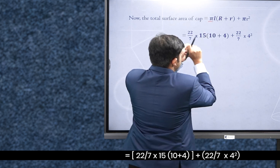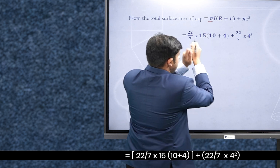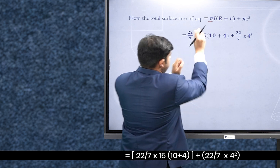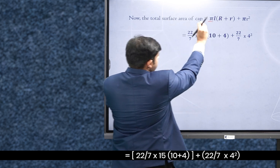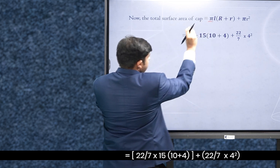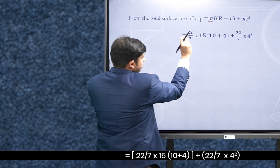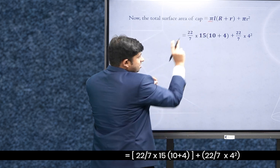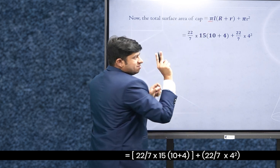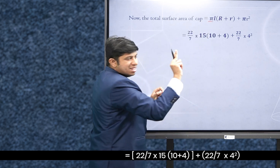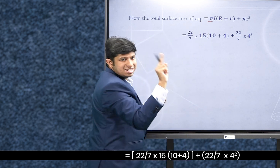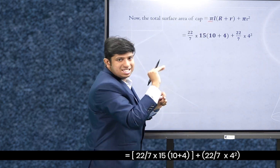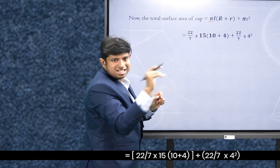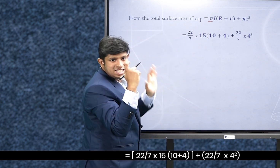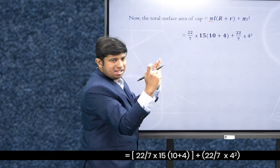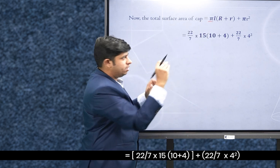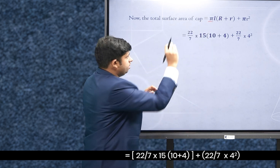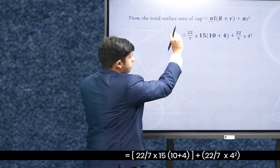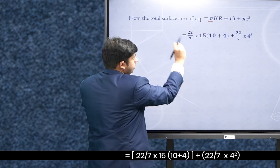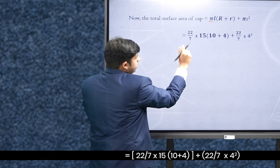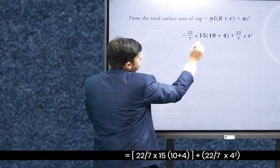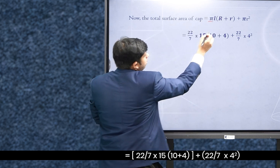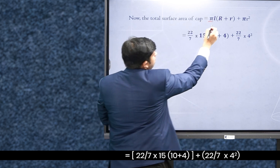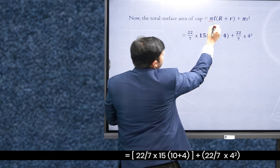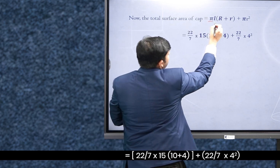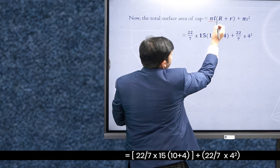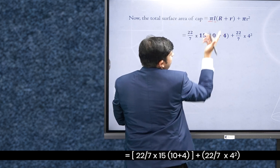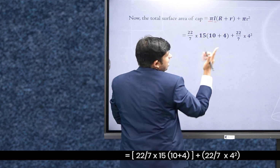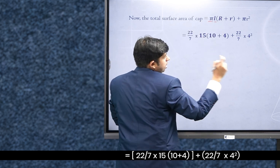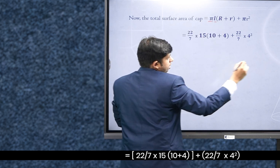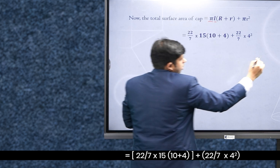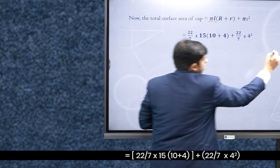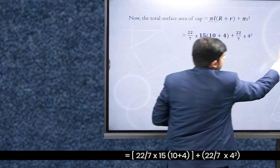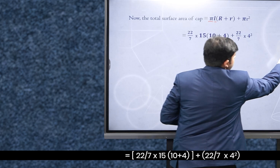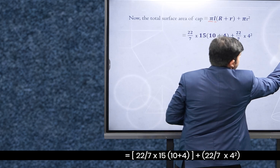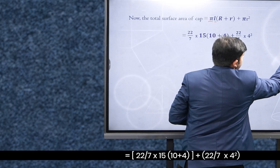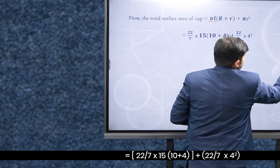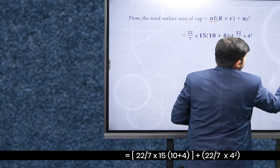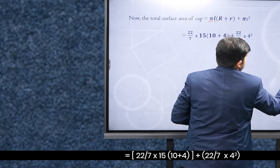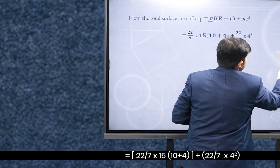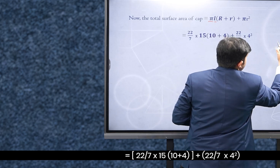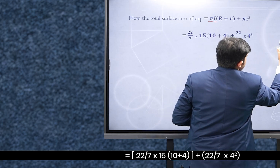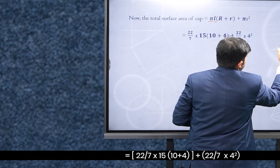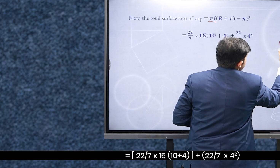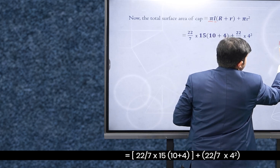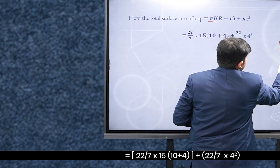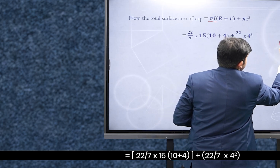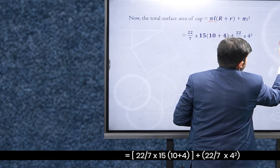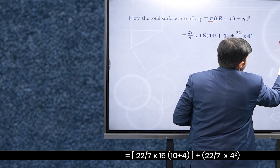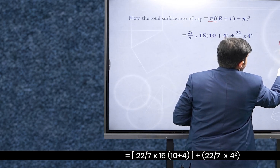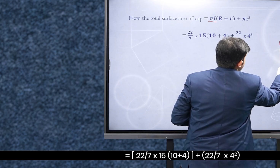பெருக்கல் 15 அடைப்புக்குறிக்குள் 10 கூட்டல் 4 கூட்டல் 22 கீழ் 7